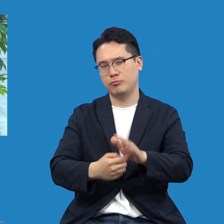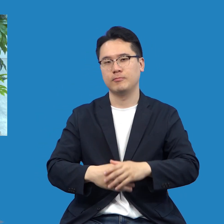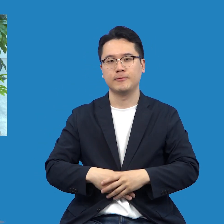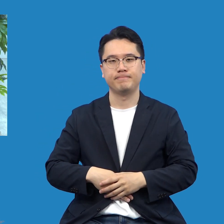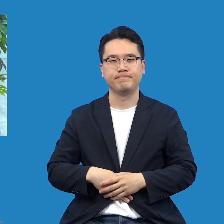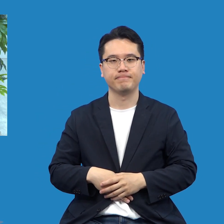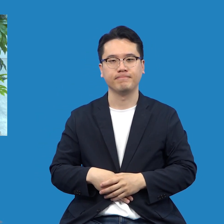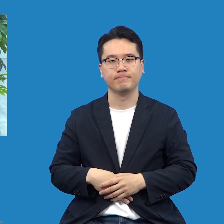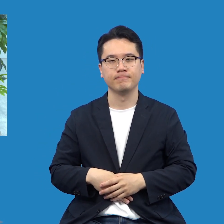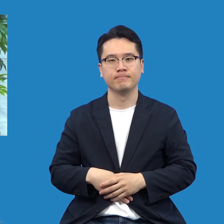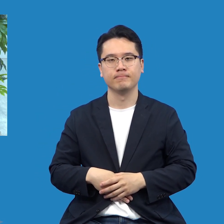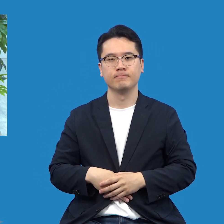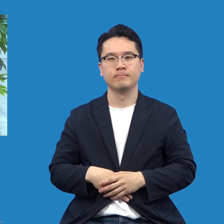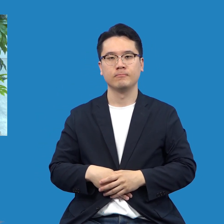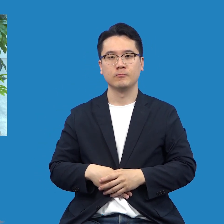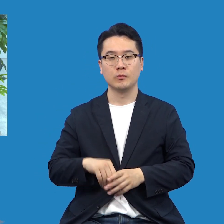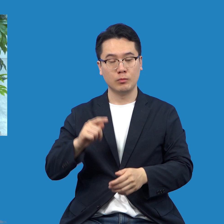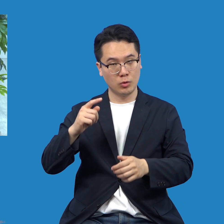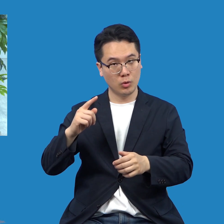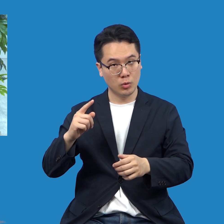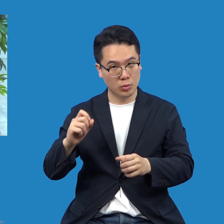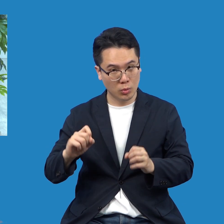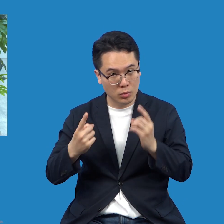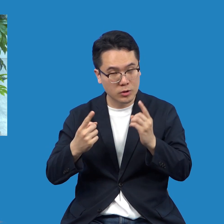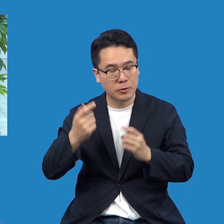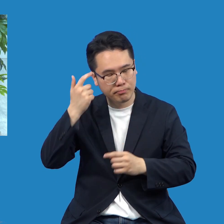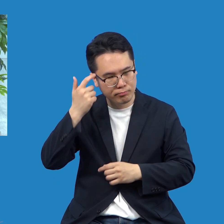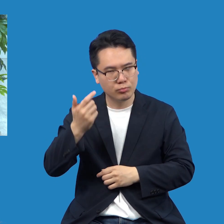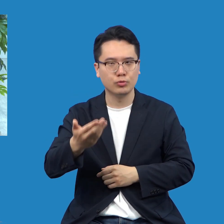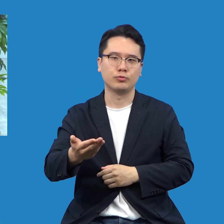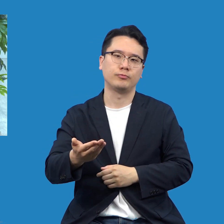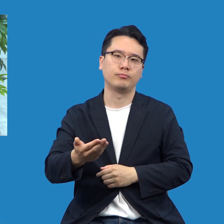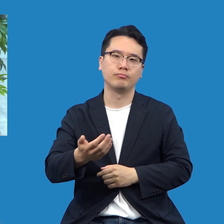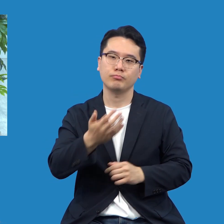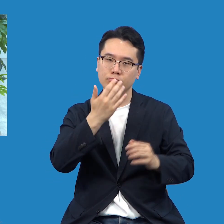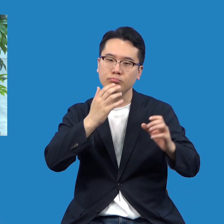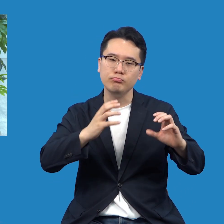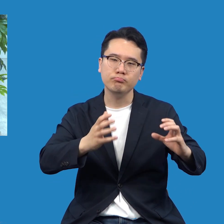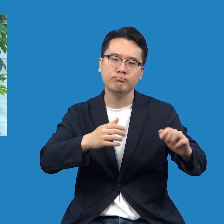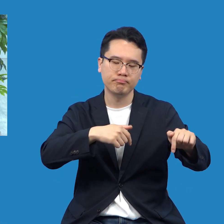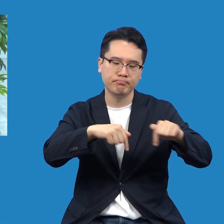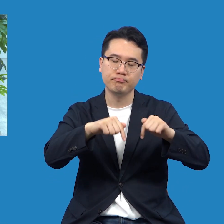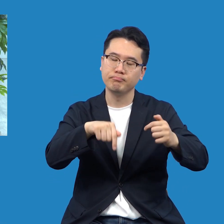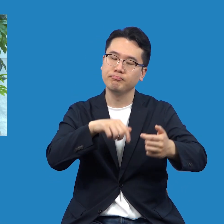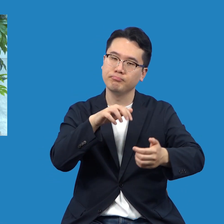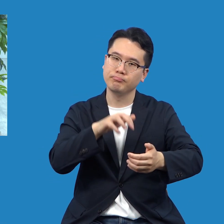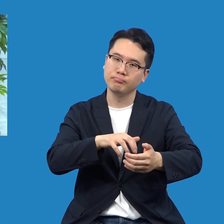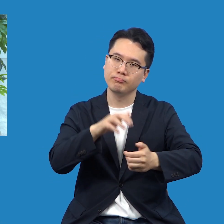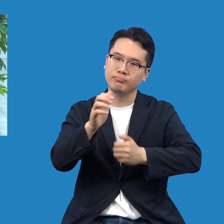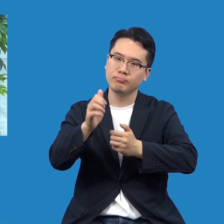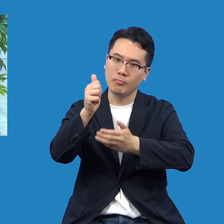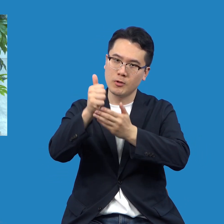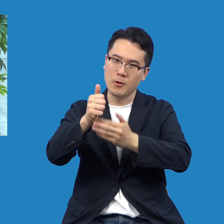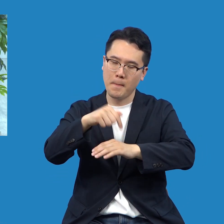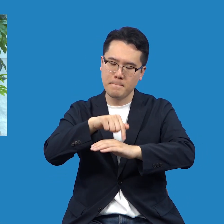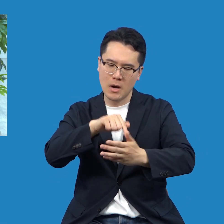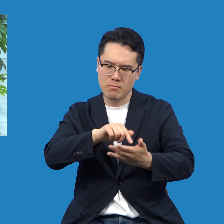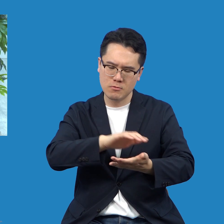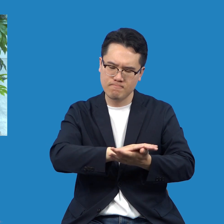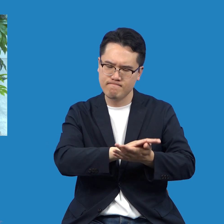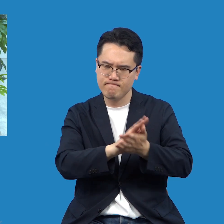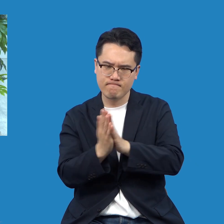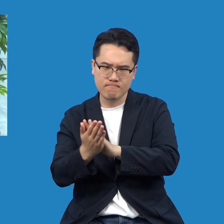있어요. 이스라엘 역사 속에 하나님께서 변심하셨던가? 아니면 예언자